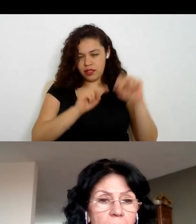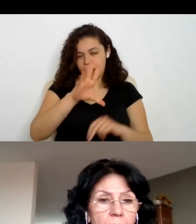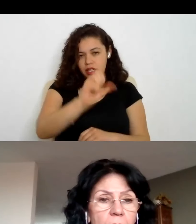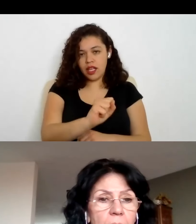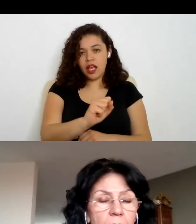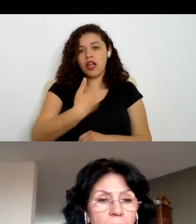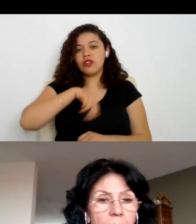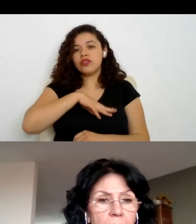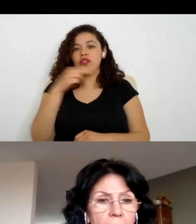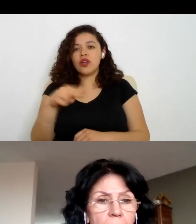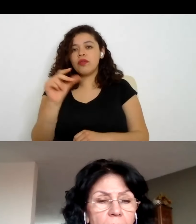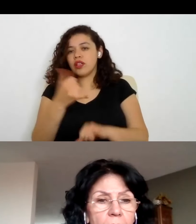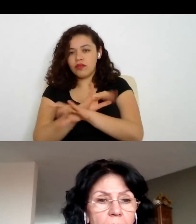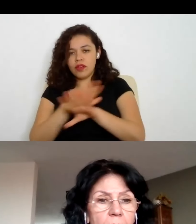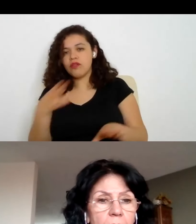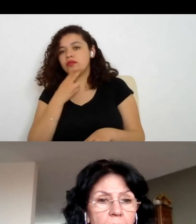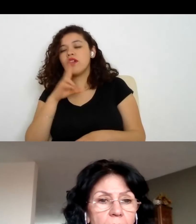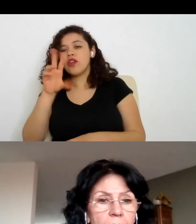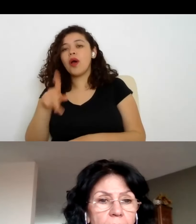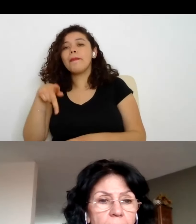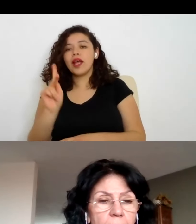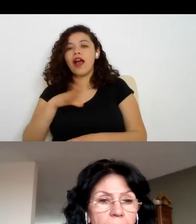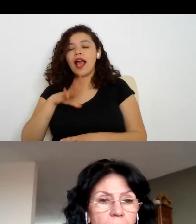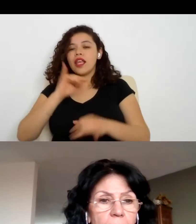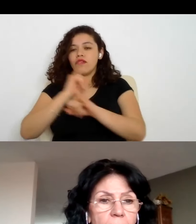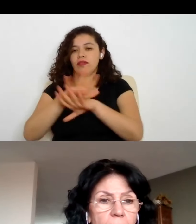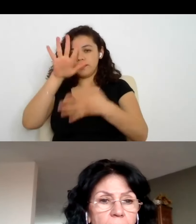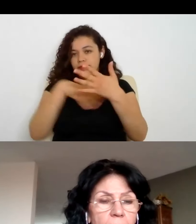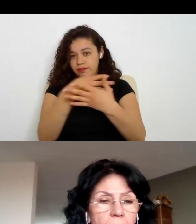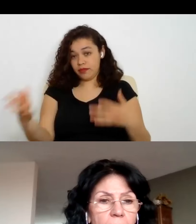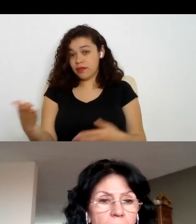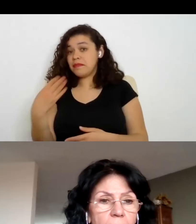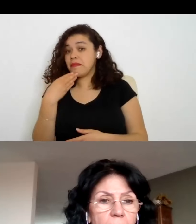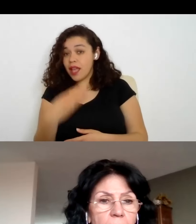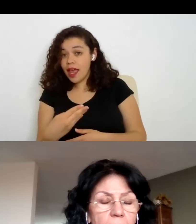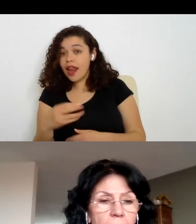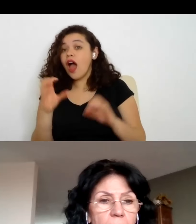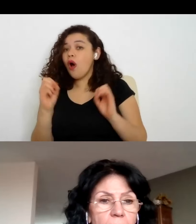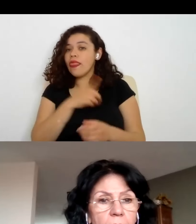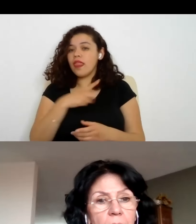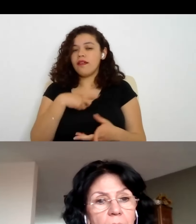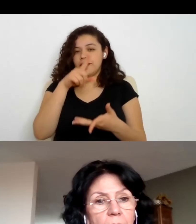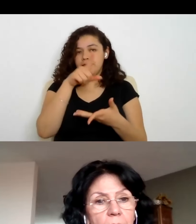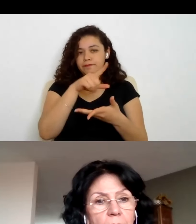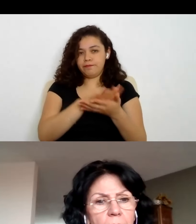utilizamos nombres ni otros datos de esas personas, pero los tenemos en una base de datos. ¿Es correcto o debemos de eliminarlos?